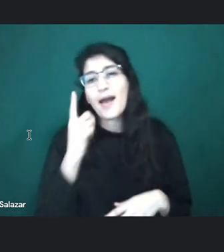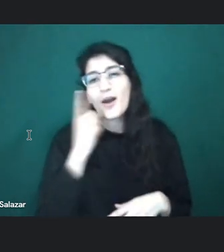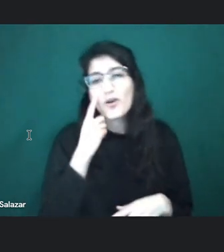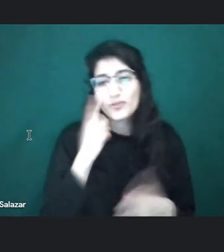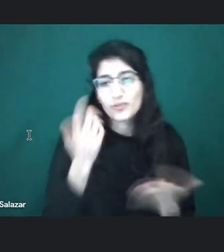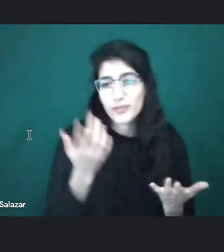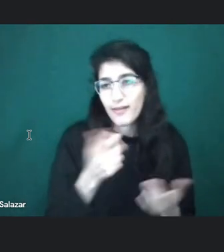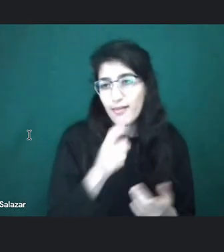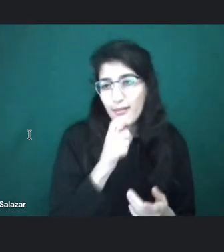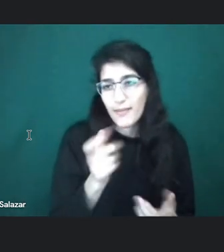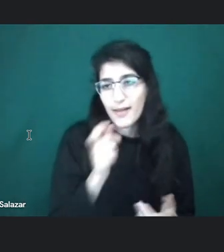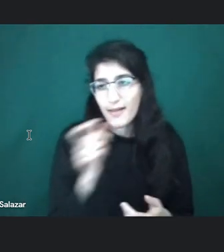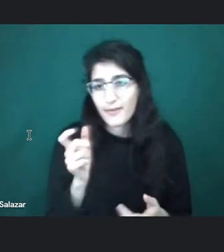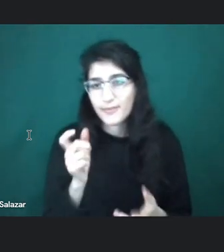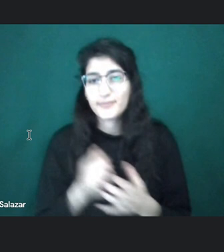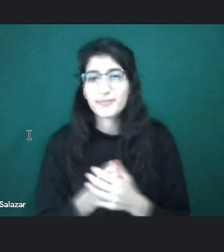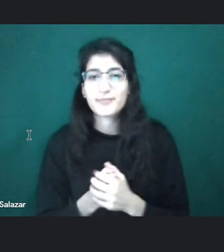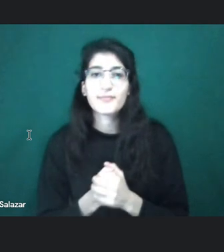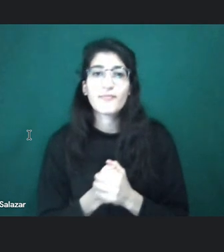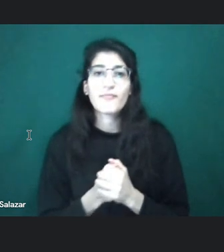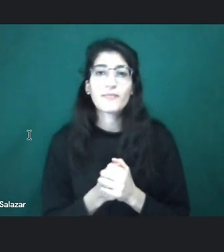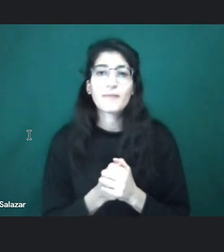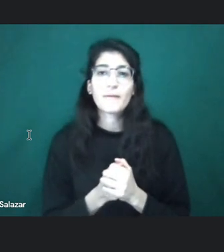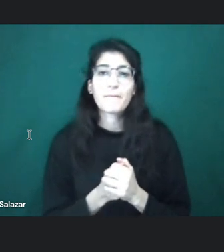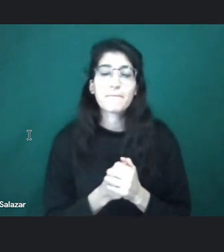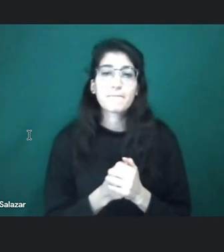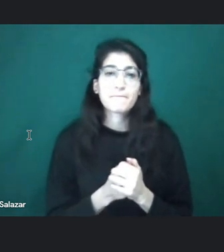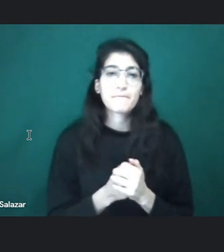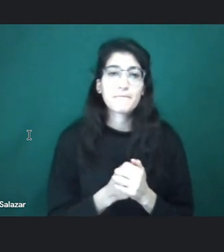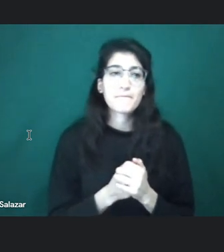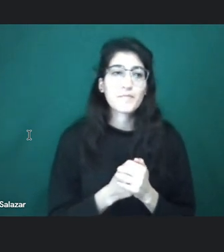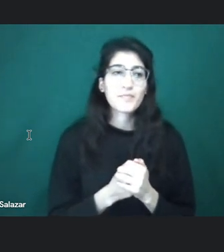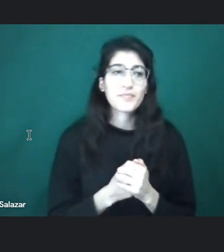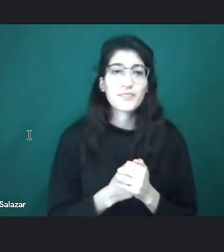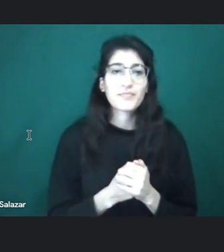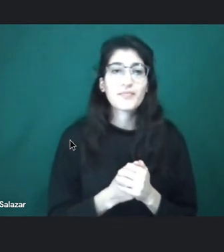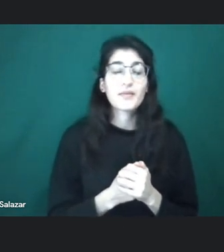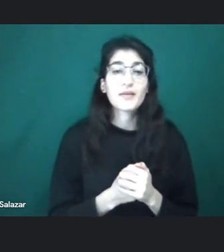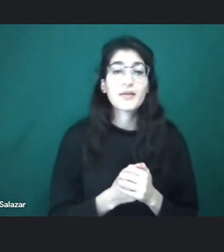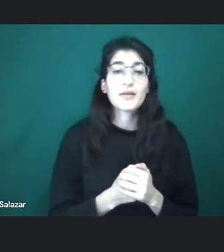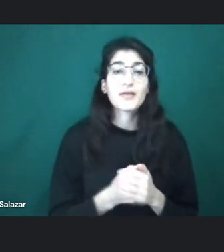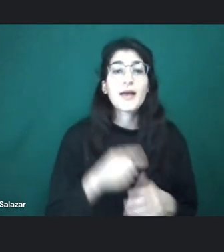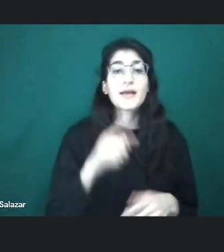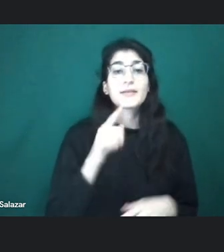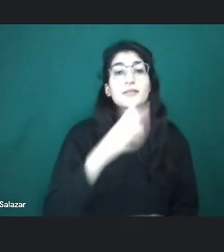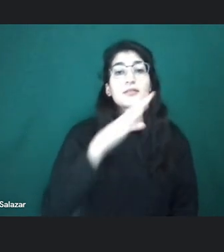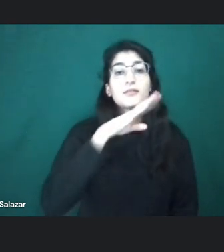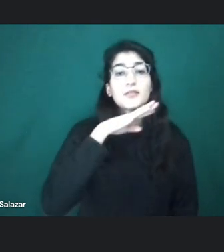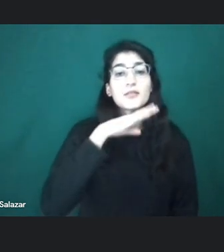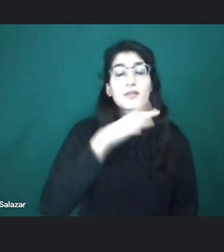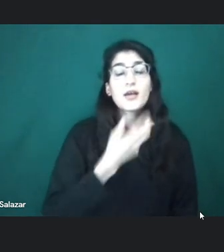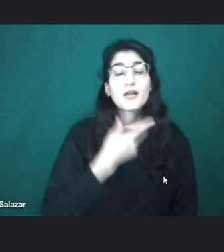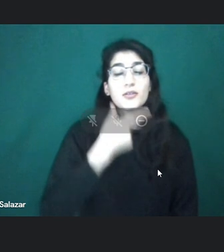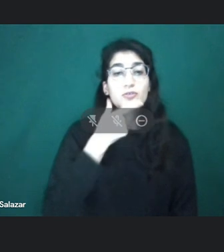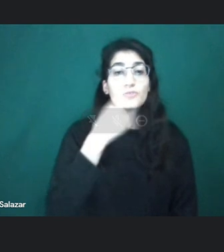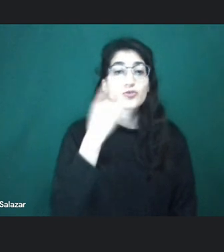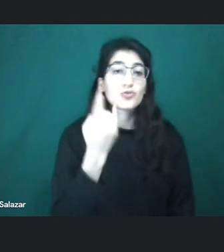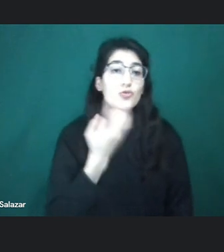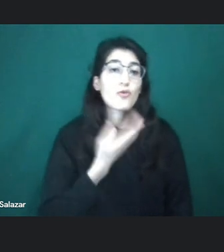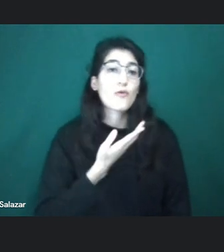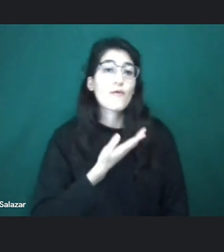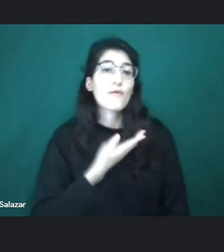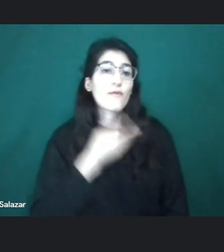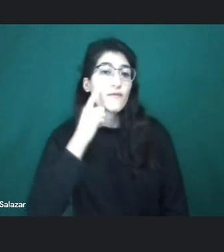mostrarles era eso, ¿sí? Que el sufijo o el prefijo es lo que se agrega.